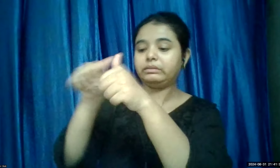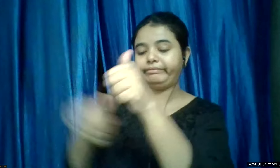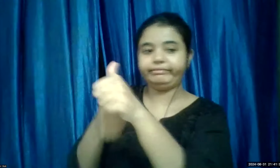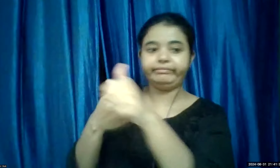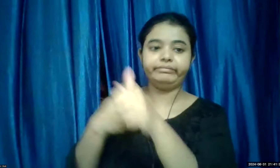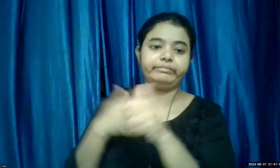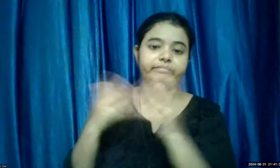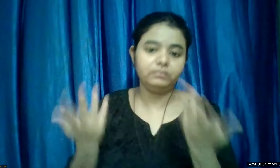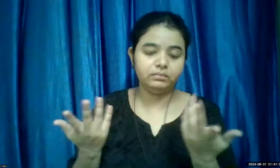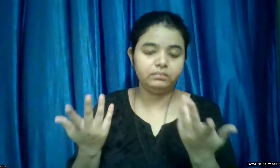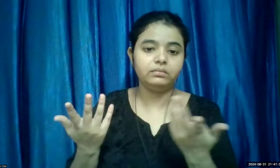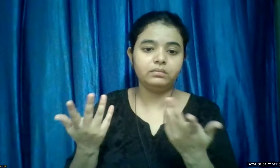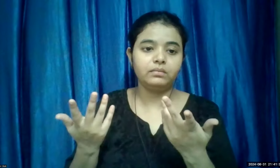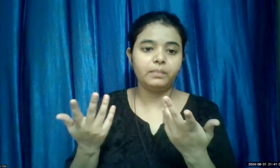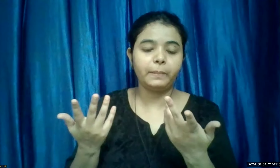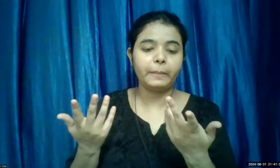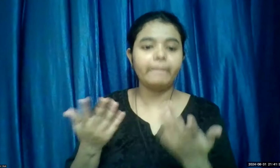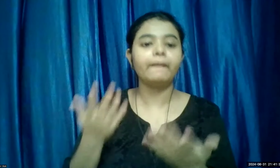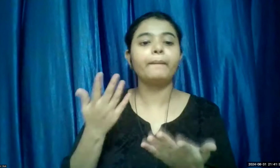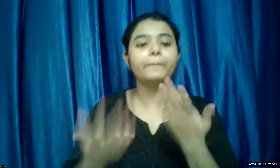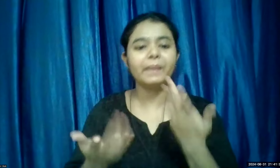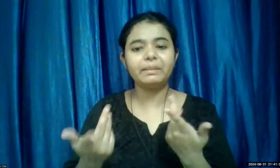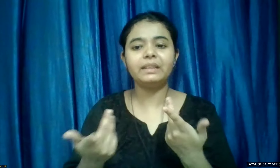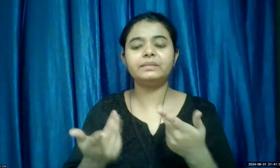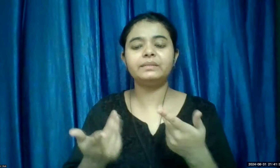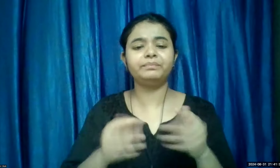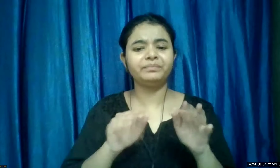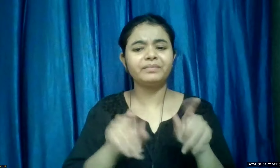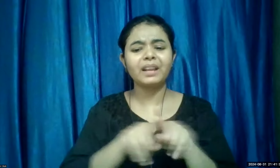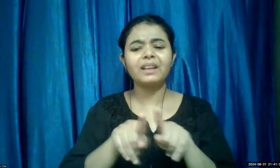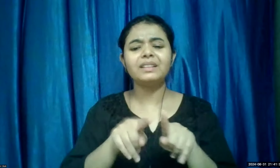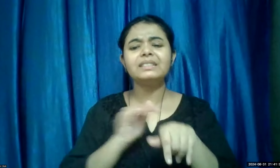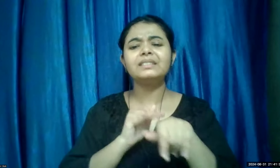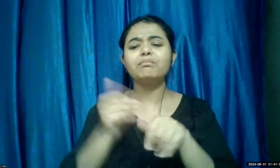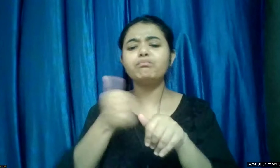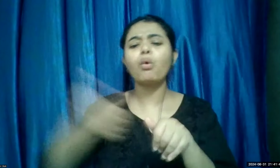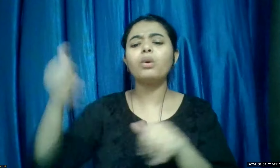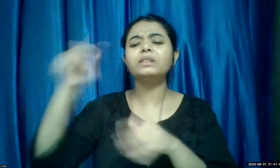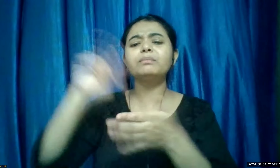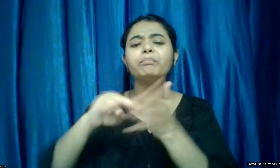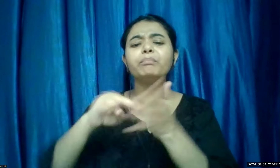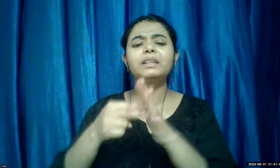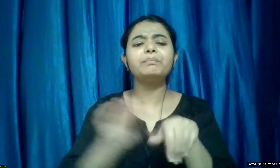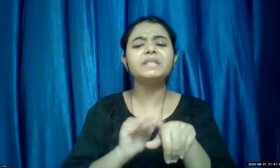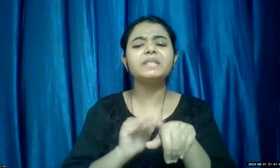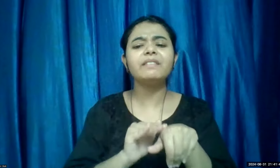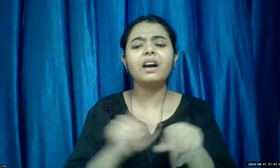हम जिसकी भी सेवा करते हैं, हो सकता है हमारा बच्चा हो सकता है हमारी पत्नी हो सकता है हमारा पति हो,